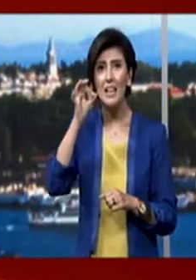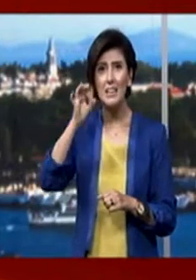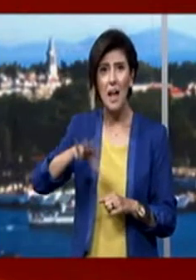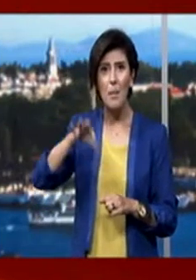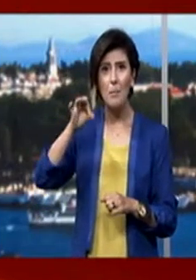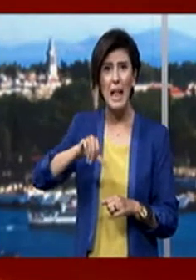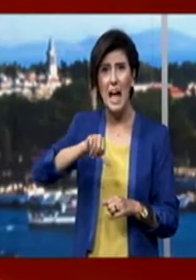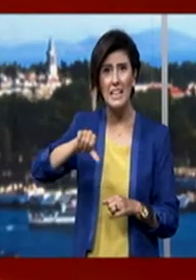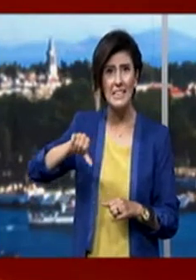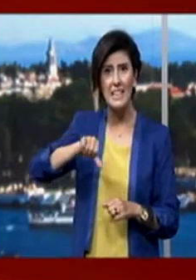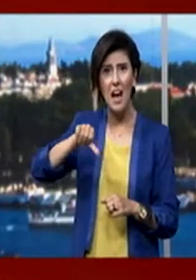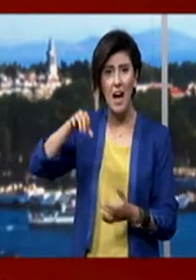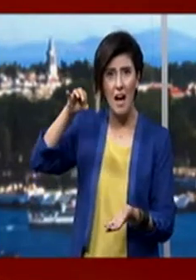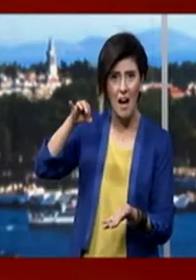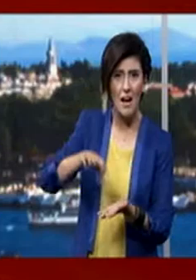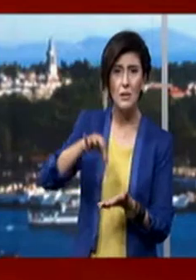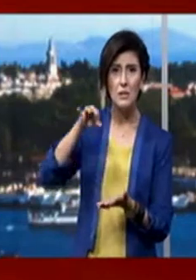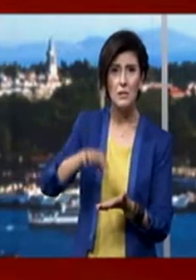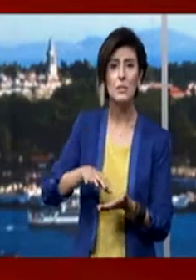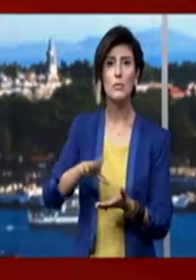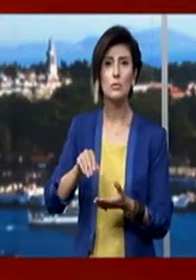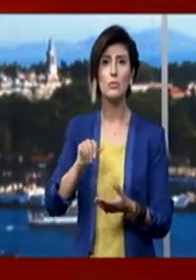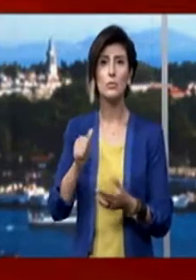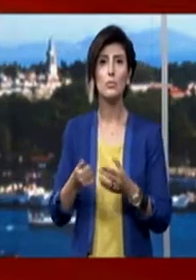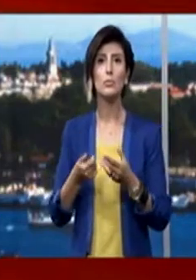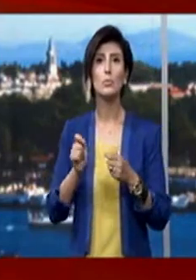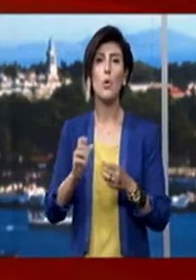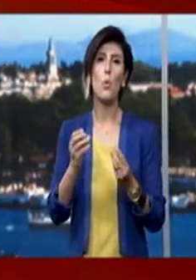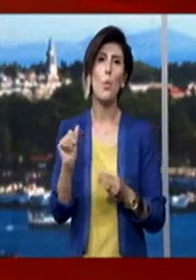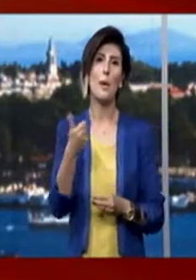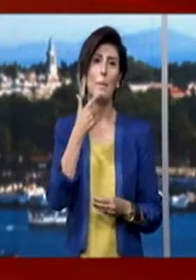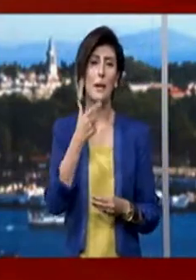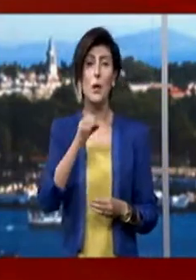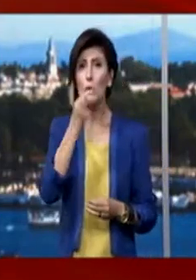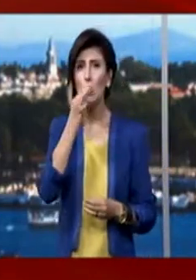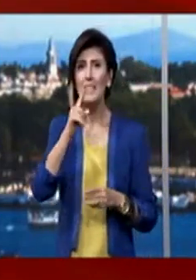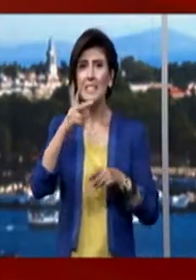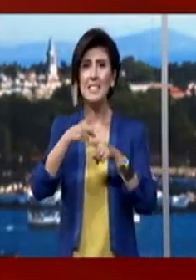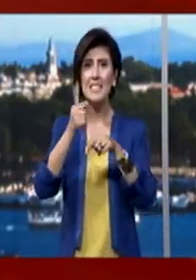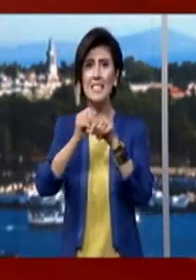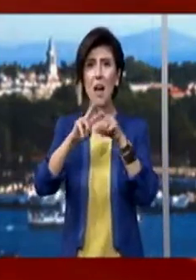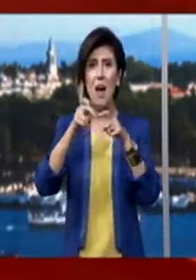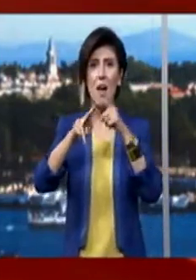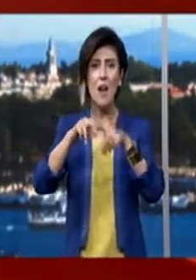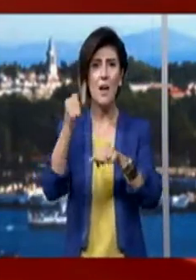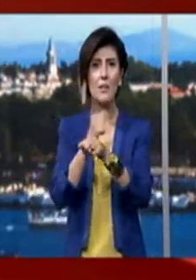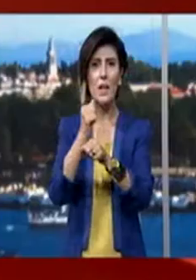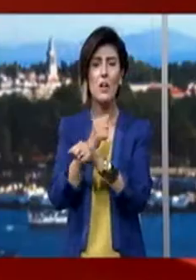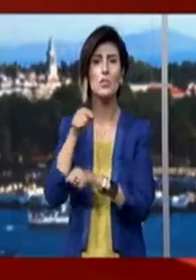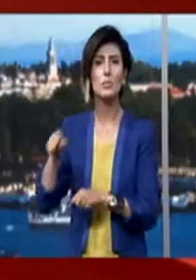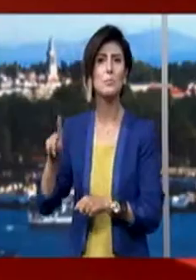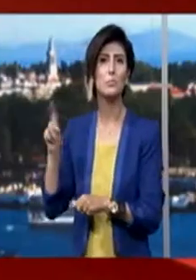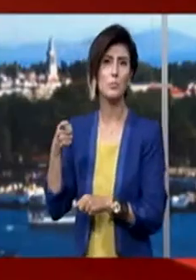tuzaklayan sistemli mangalların kullanılması çok çok önemli. Gümüşhane ızgara taşı da bu iş için biçilmiş